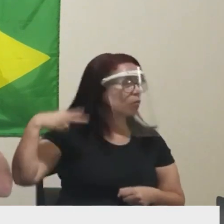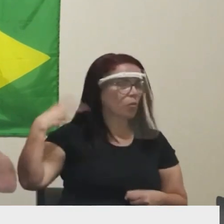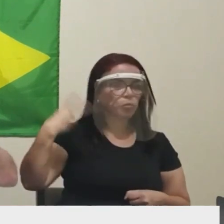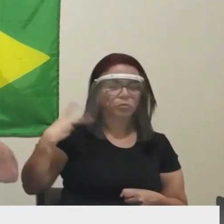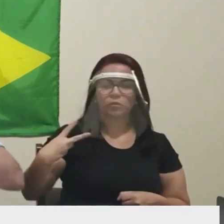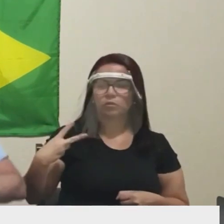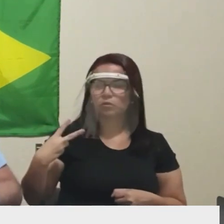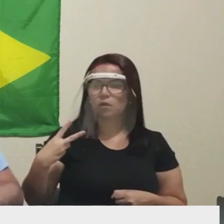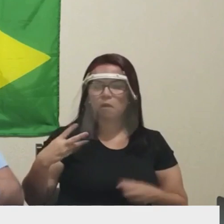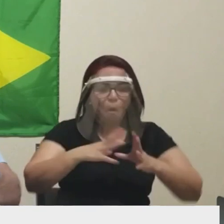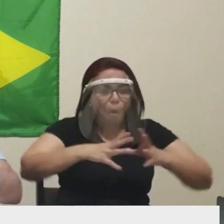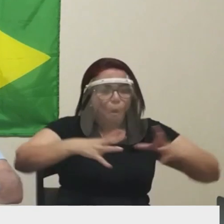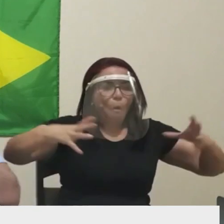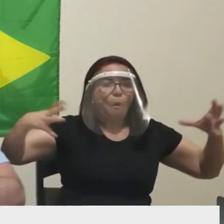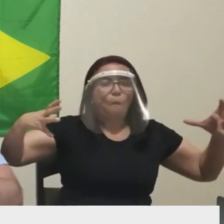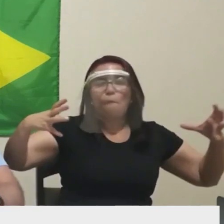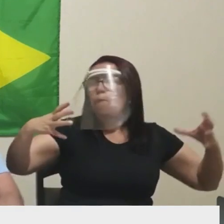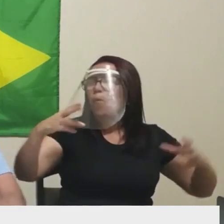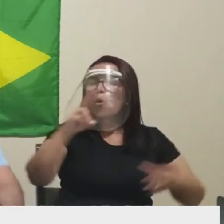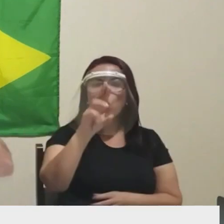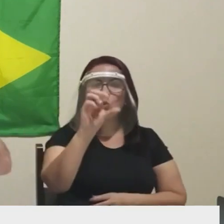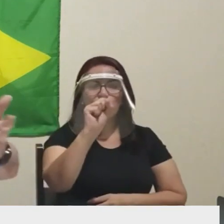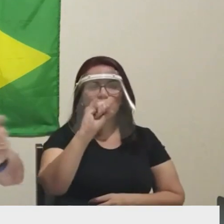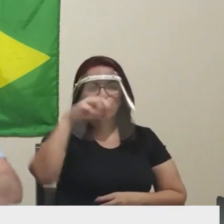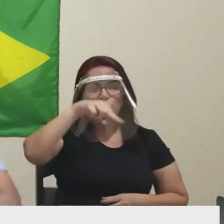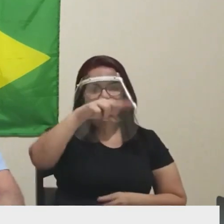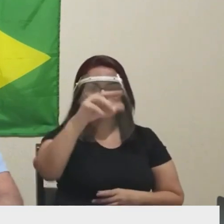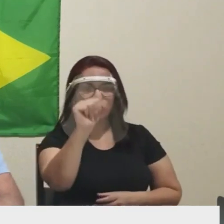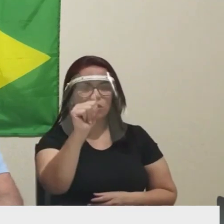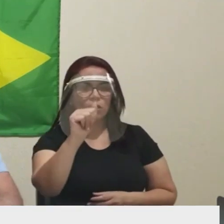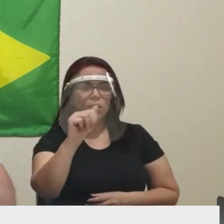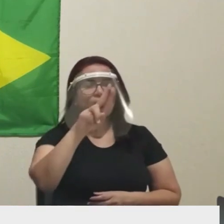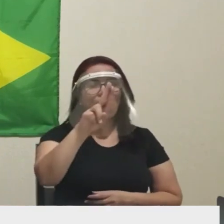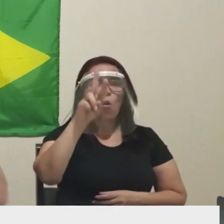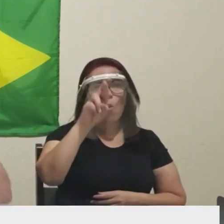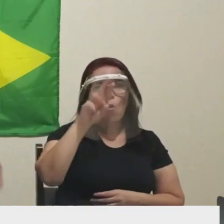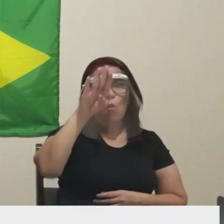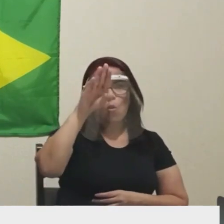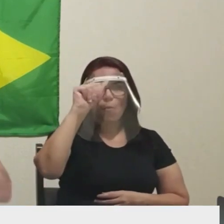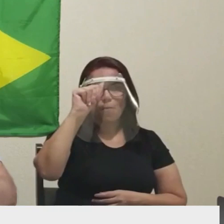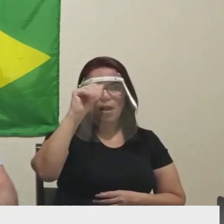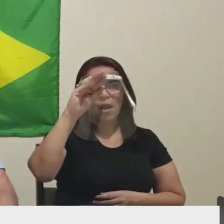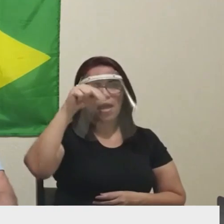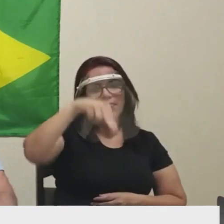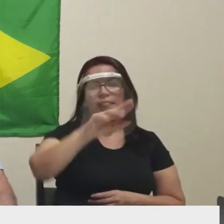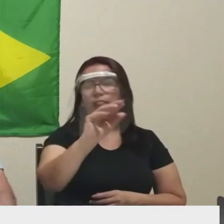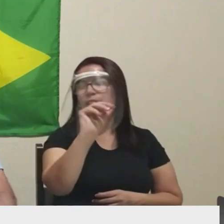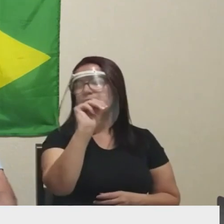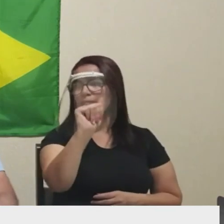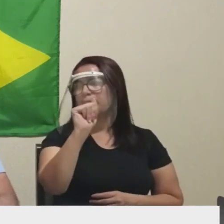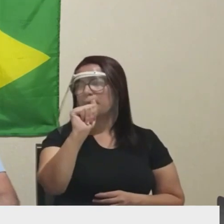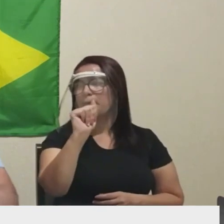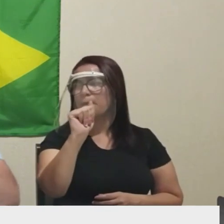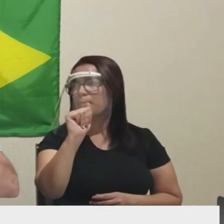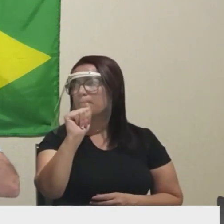a maior usina urbana de energia fotovoltaica. Ah, aqui pode ser um posto de combustível no futuro. O cara para o carro ali, uma carguinha, e